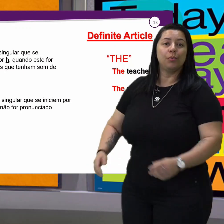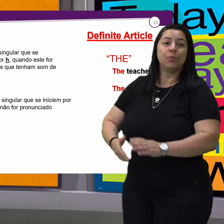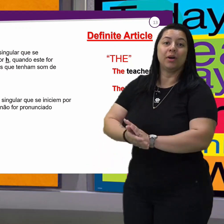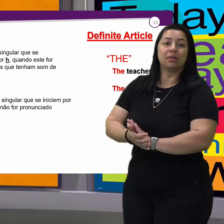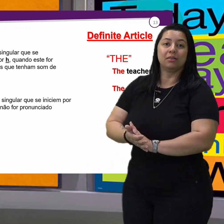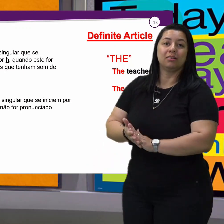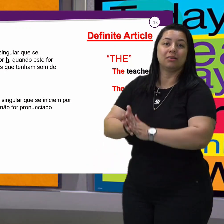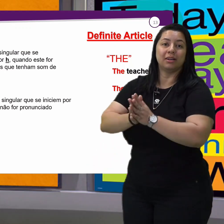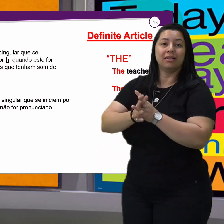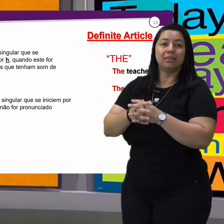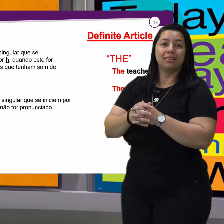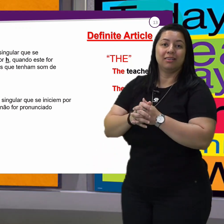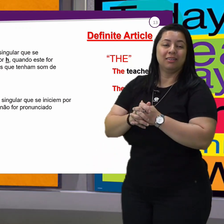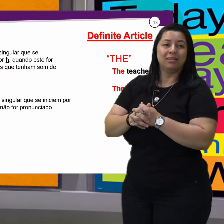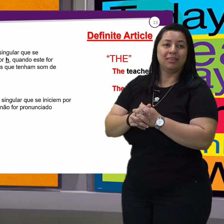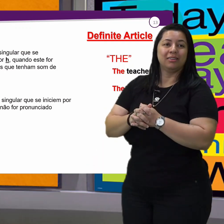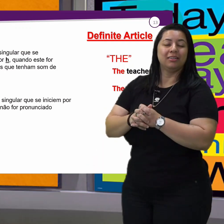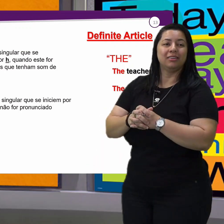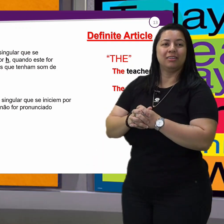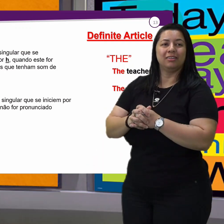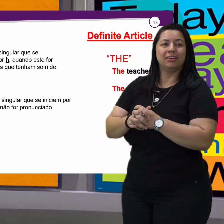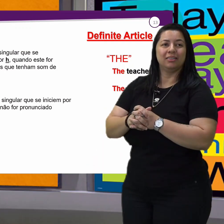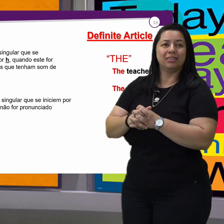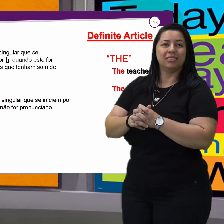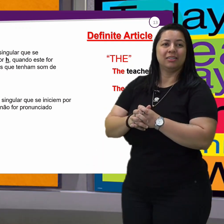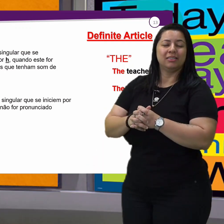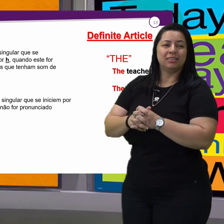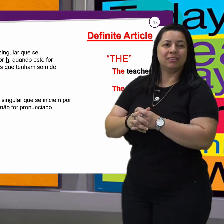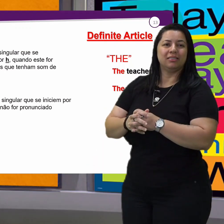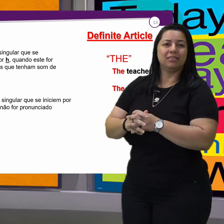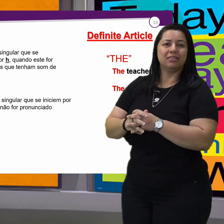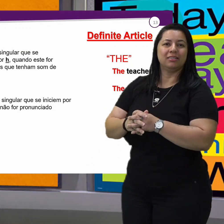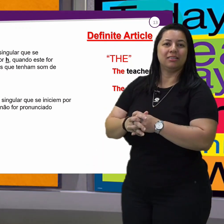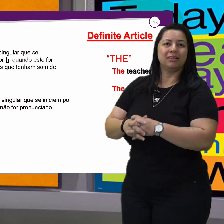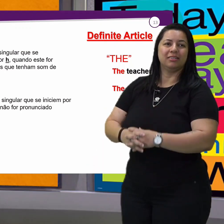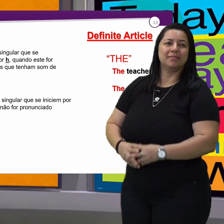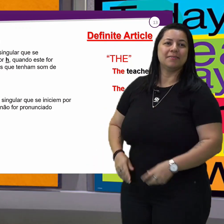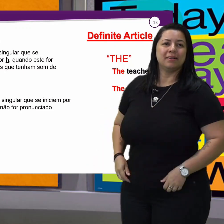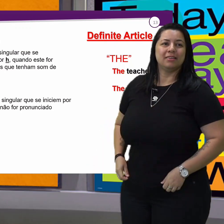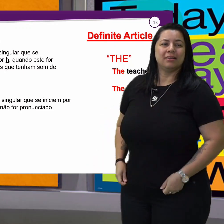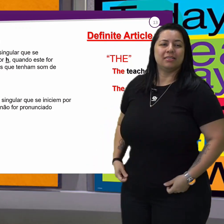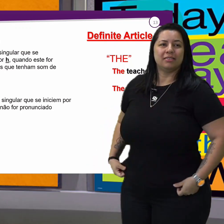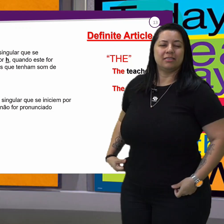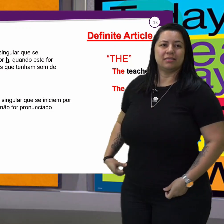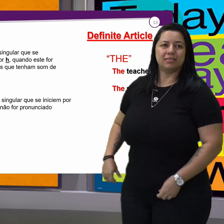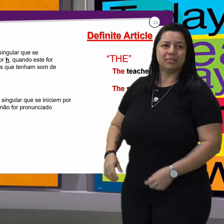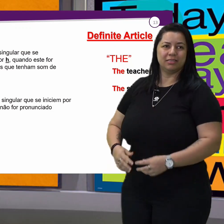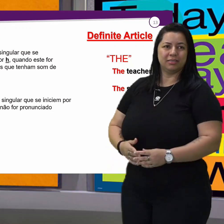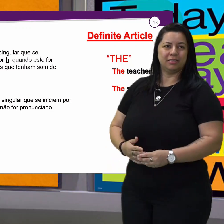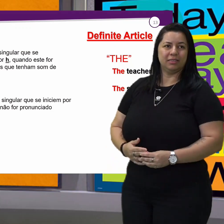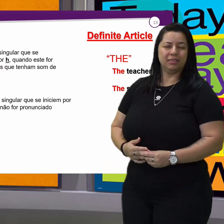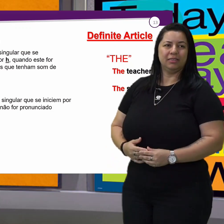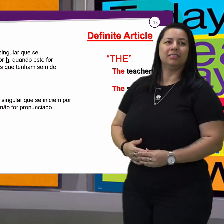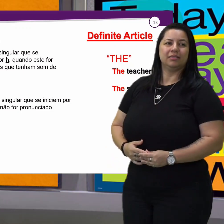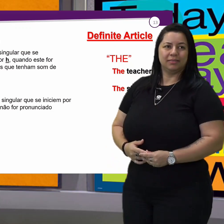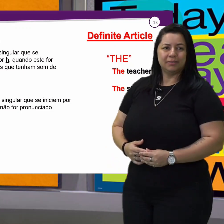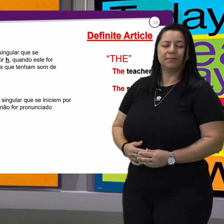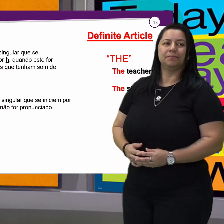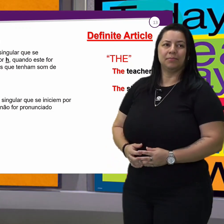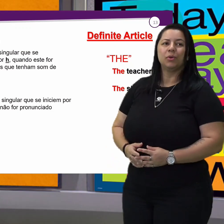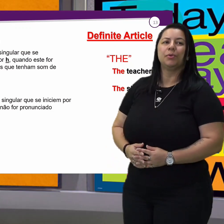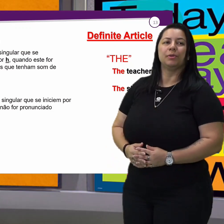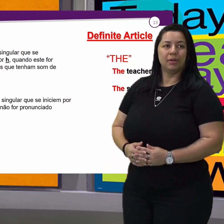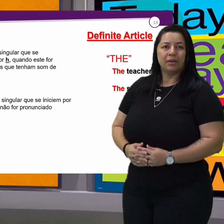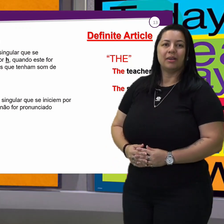E uma. Né? Exatamente. E elas sempre são utilizadas no singular. Então, por isso, uma, tu não vai falar